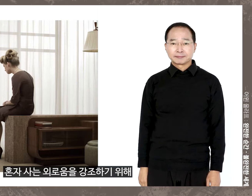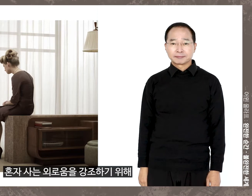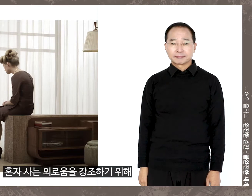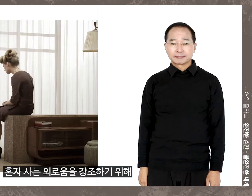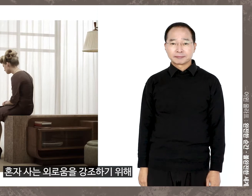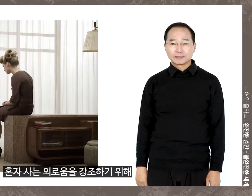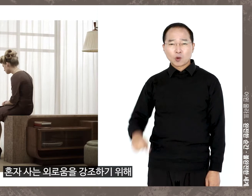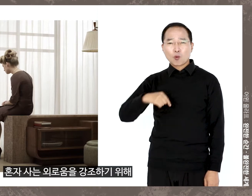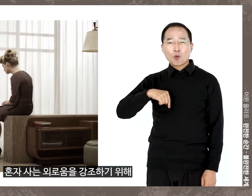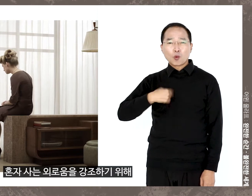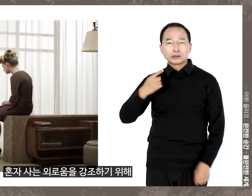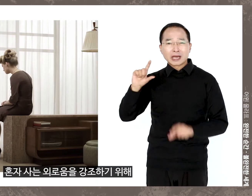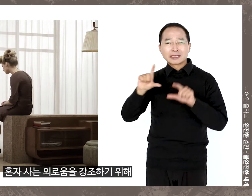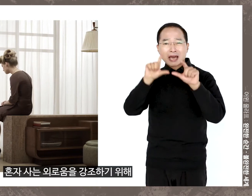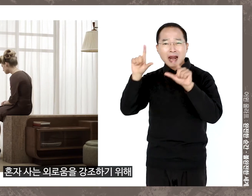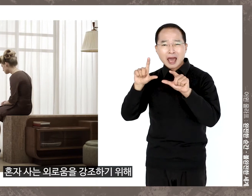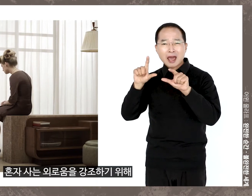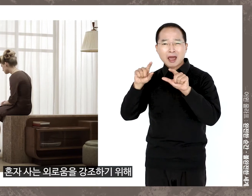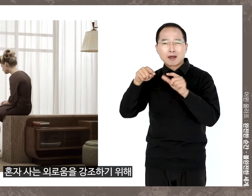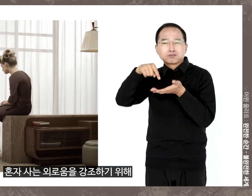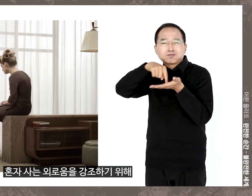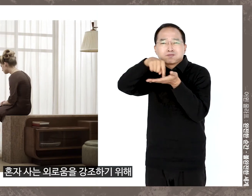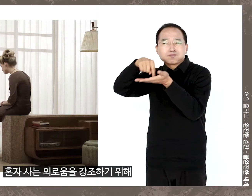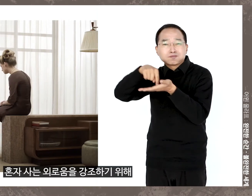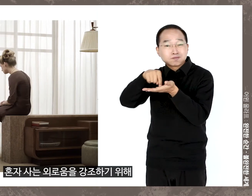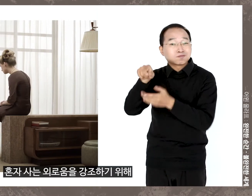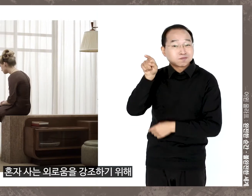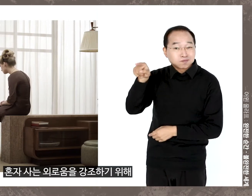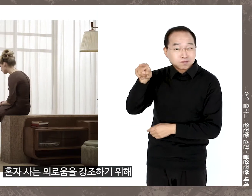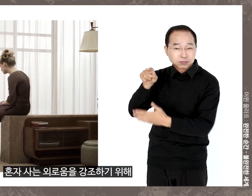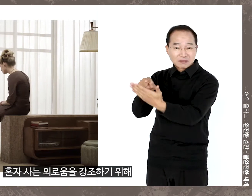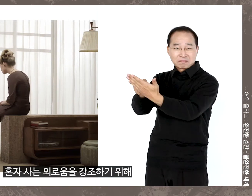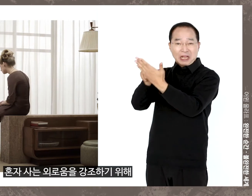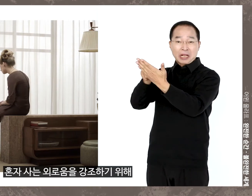혼자 사는 외로움을 강조하기 위해